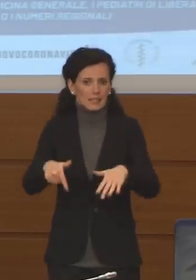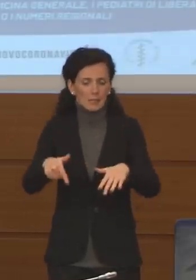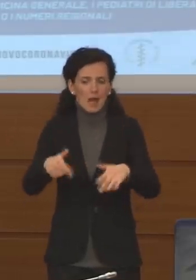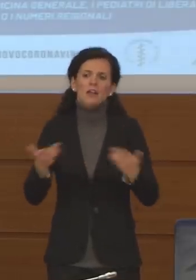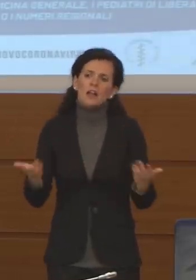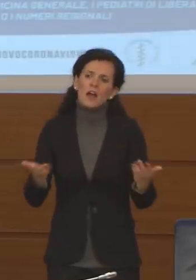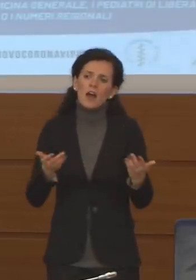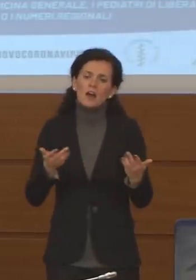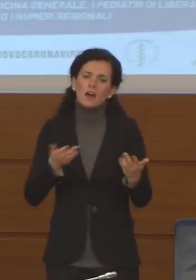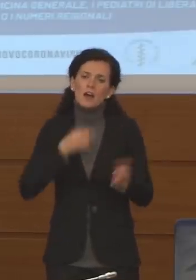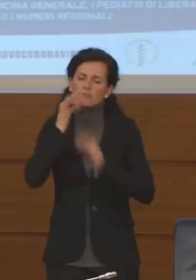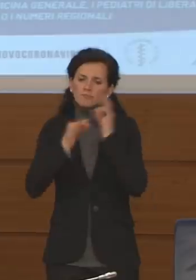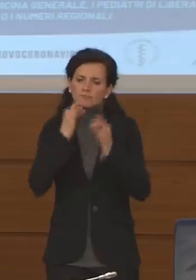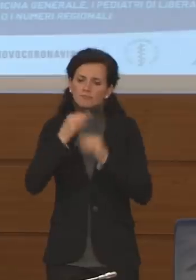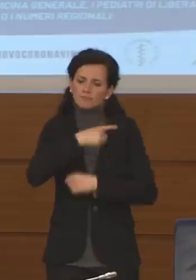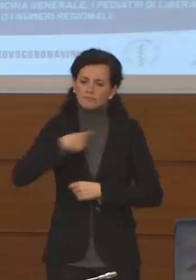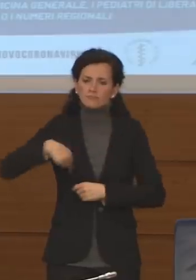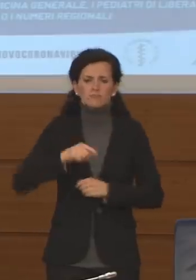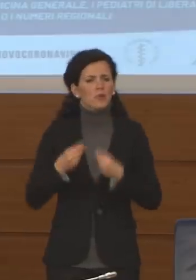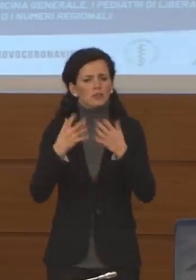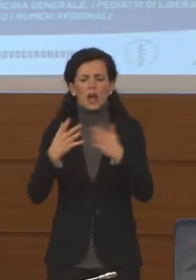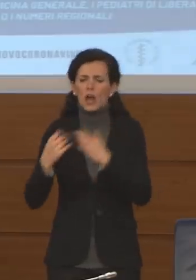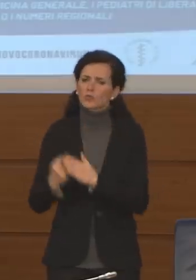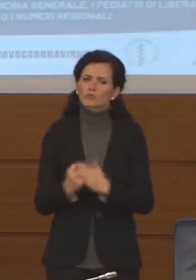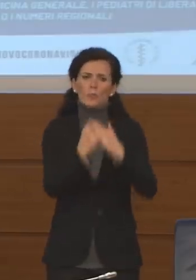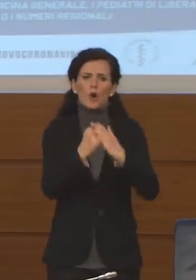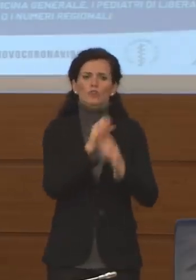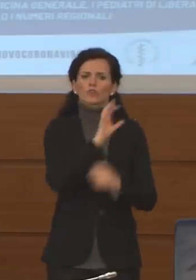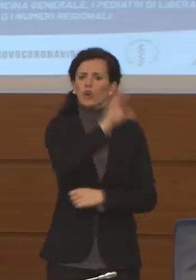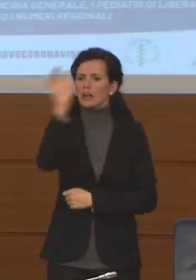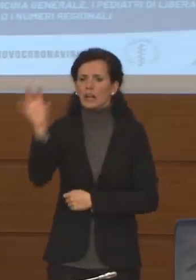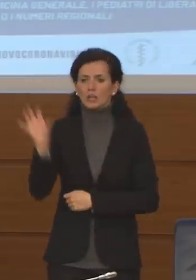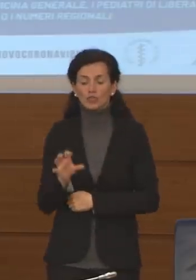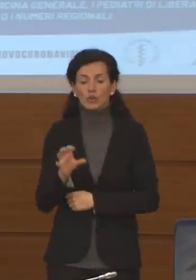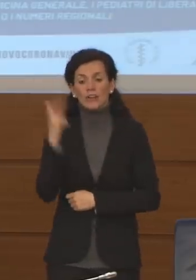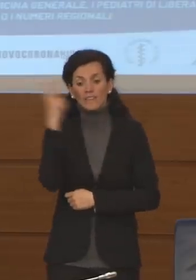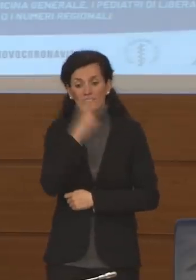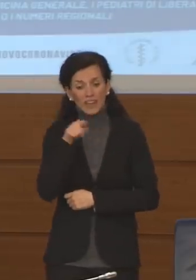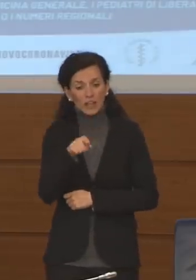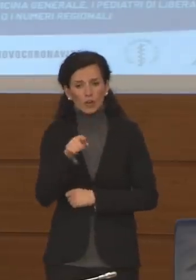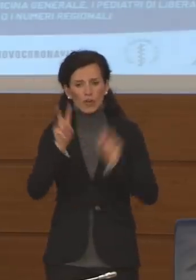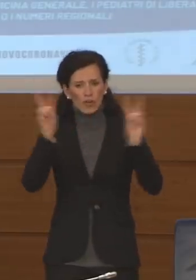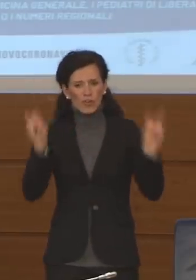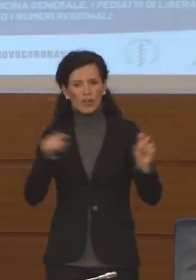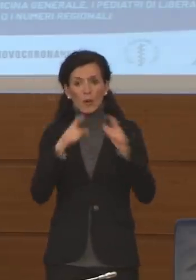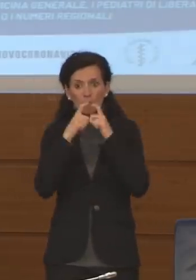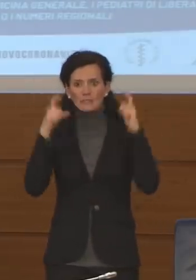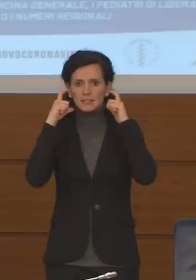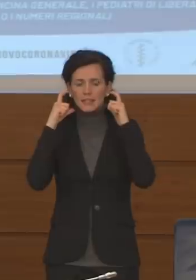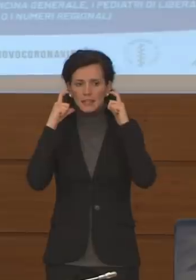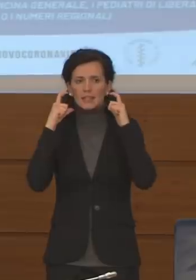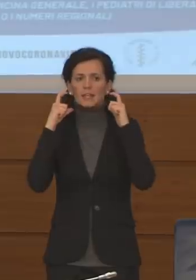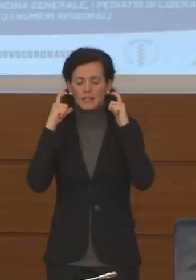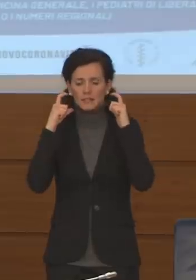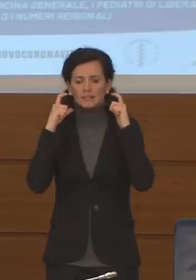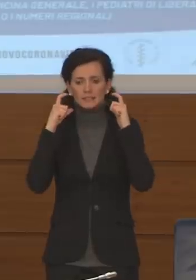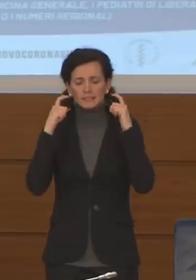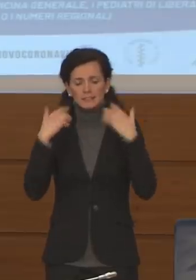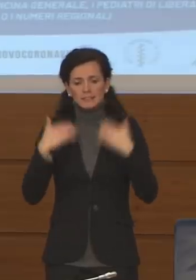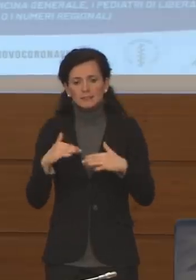riusciremo a dare il supporto a tutte quante le regioni il tema del mascherino è un tema che riguarda